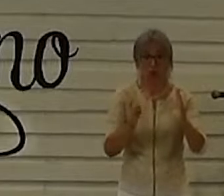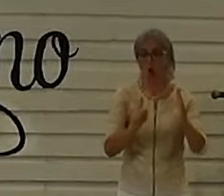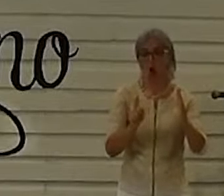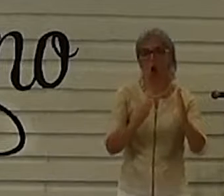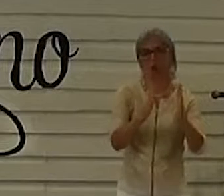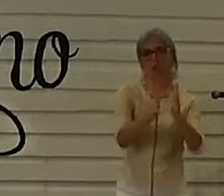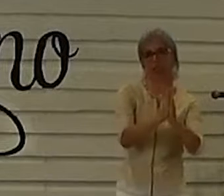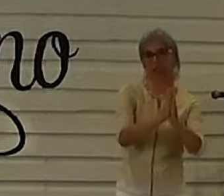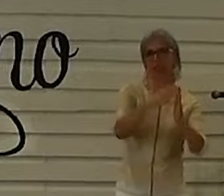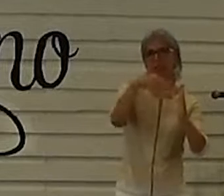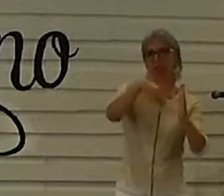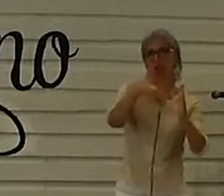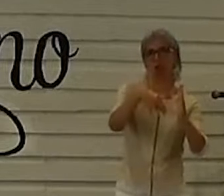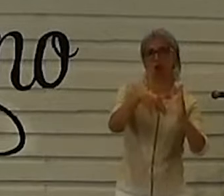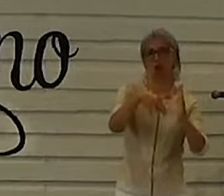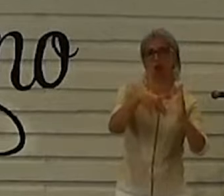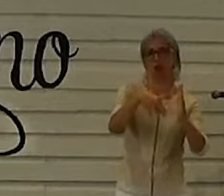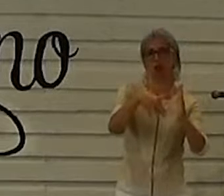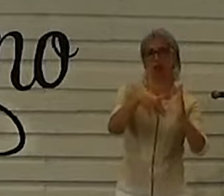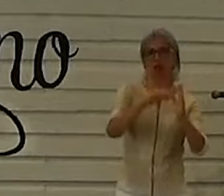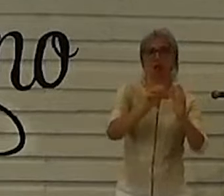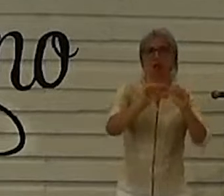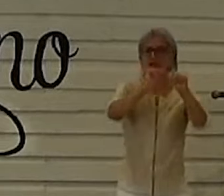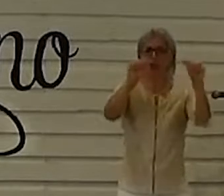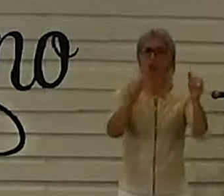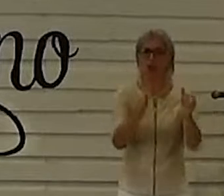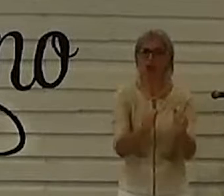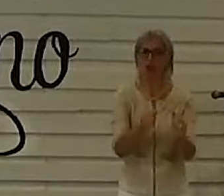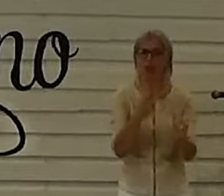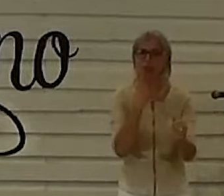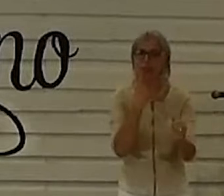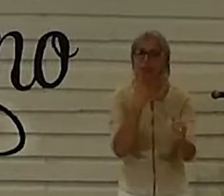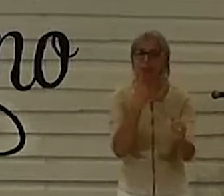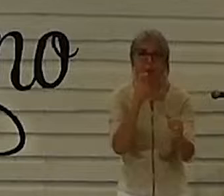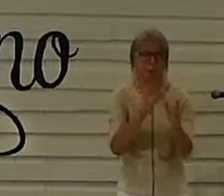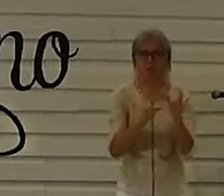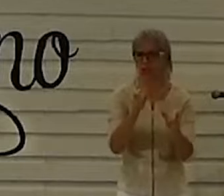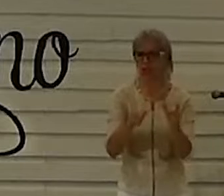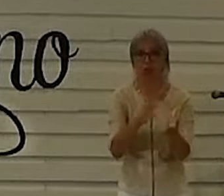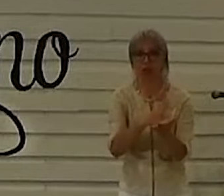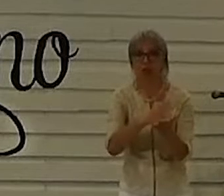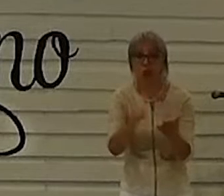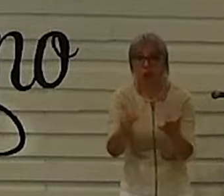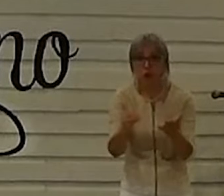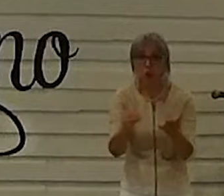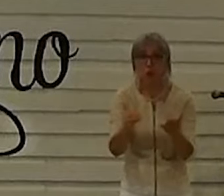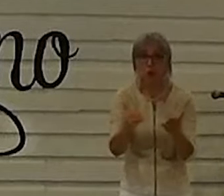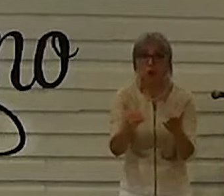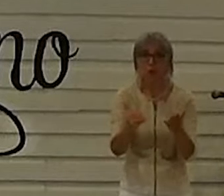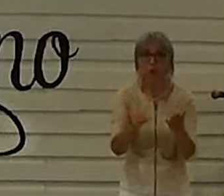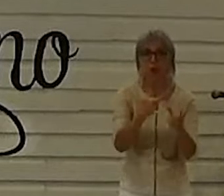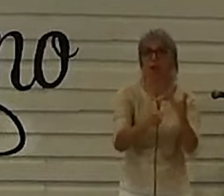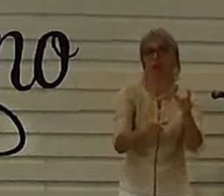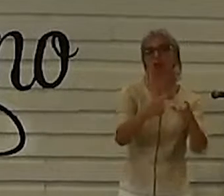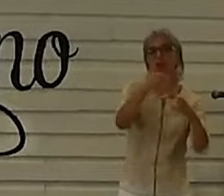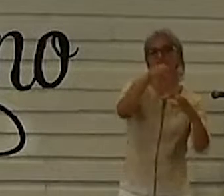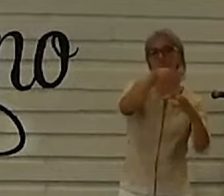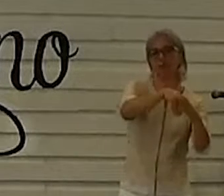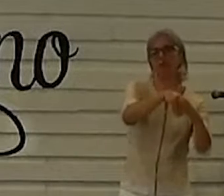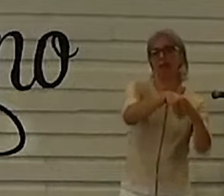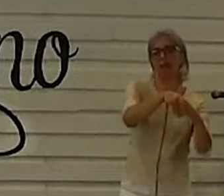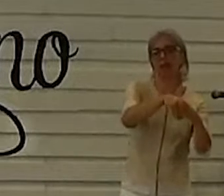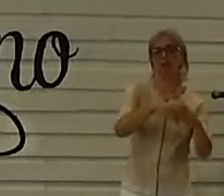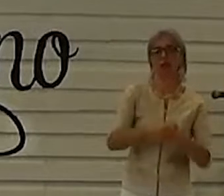fanno i membri di Chiesa. Poi immaginatevi se io giovedì fossi andato là da solo sotto